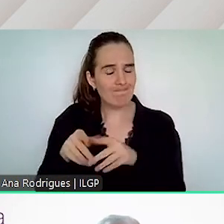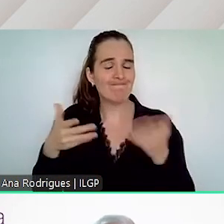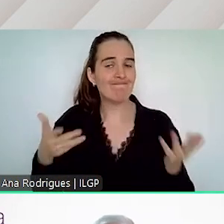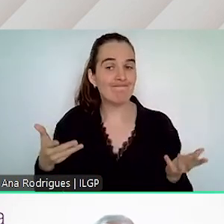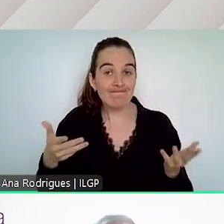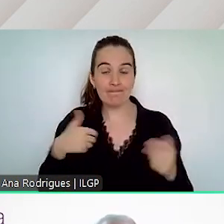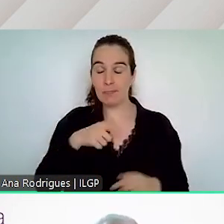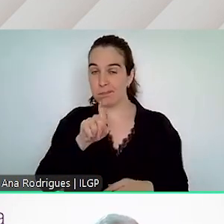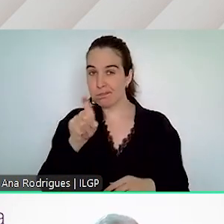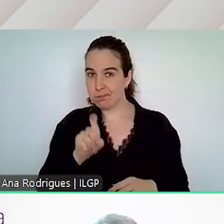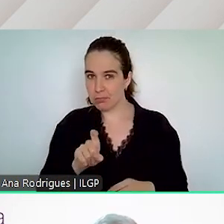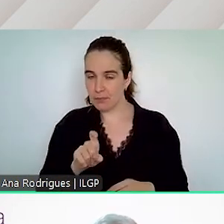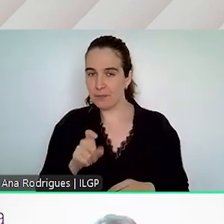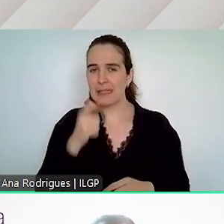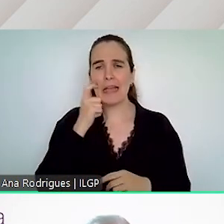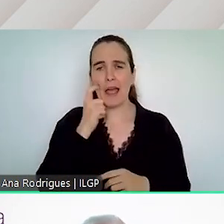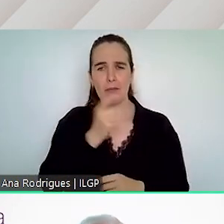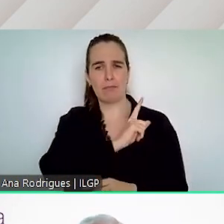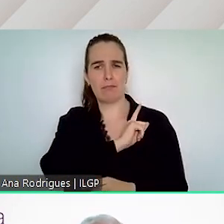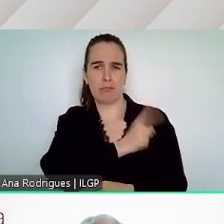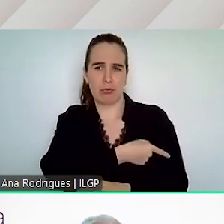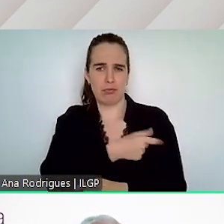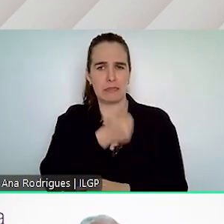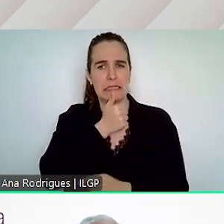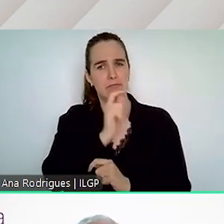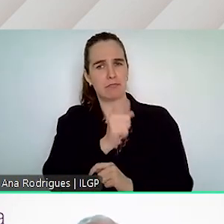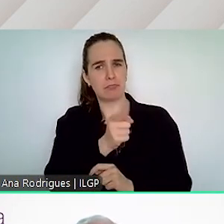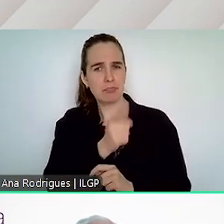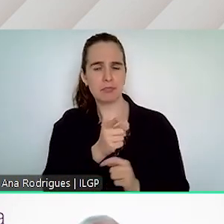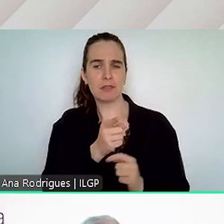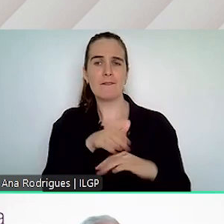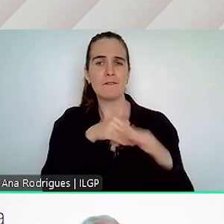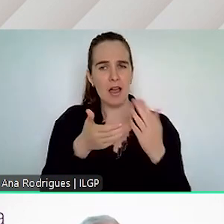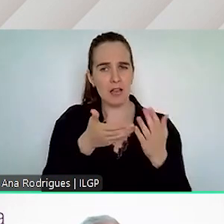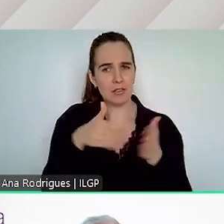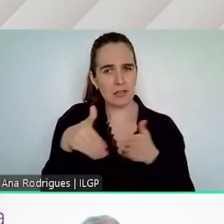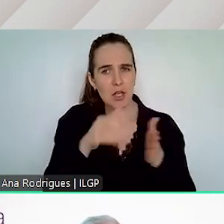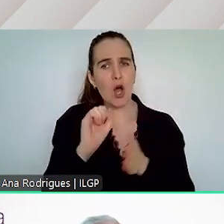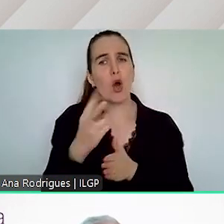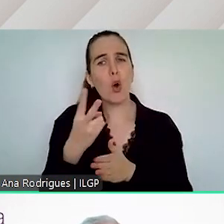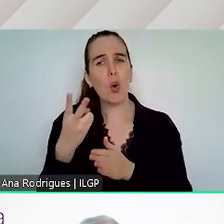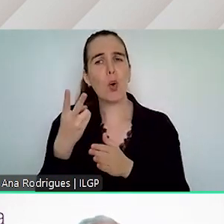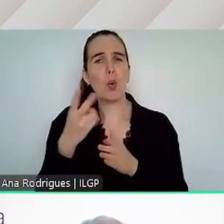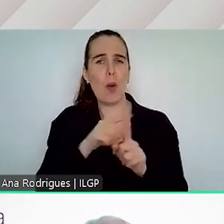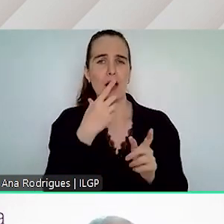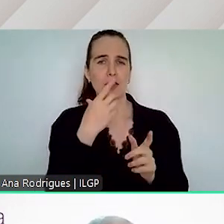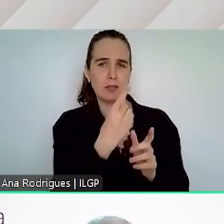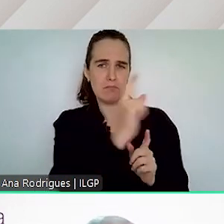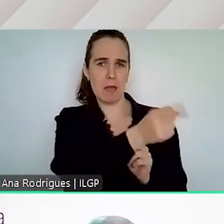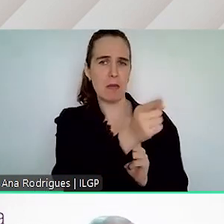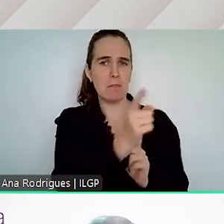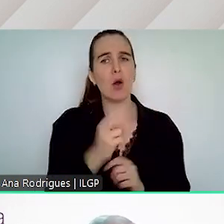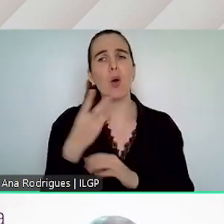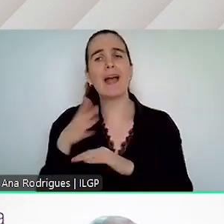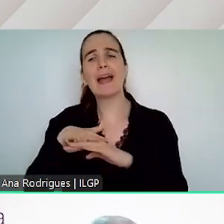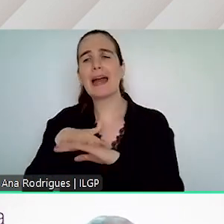verticais mastodônticos ou se constituímos redes de organizações e serviços. E eu deixo-vos aqui um